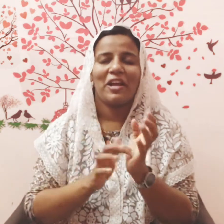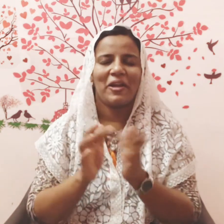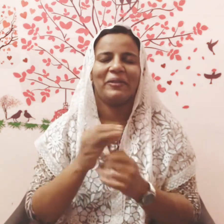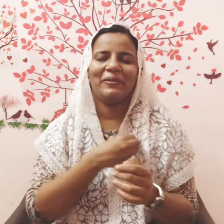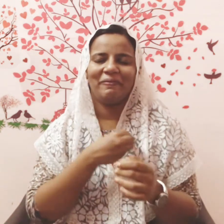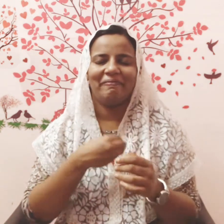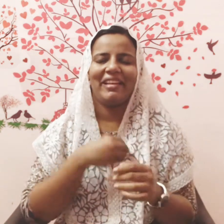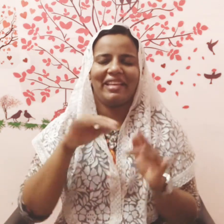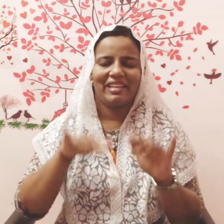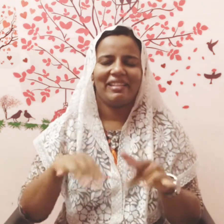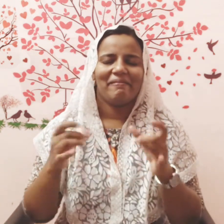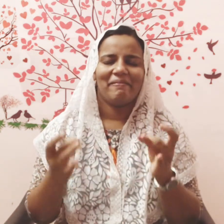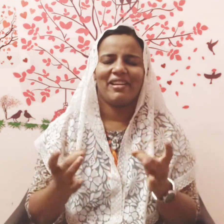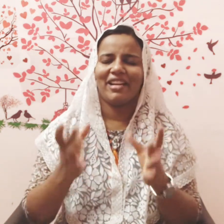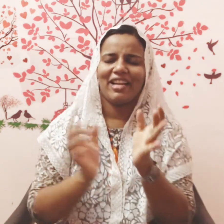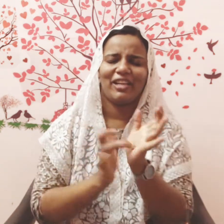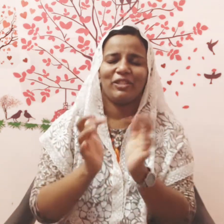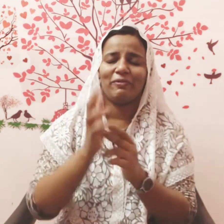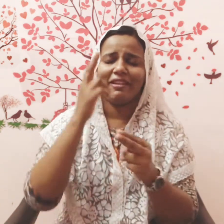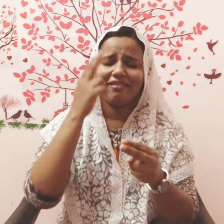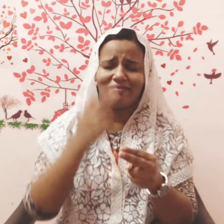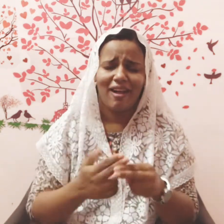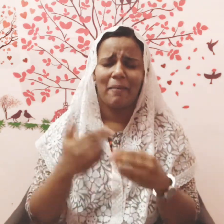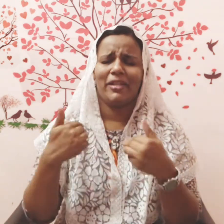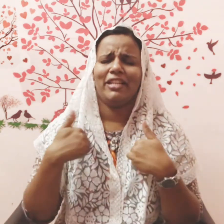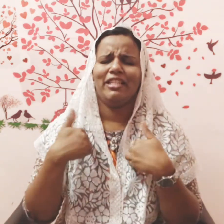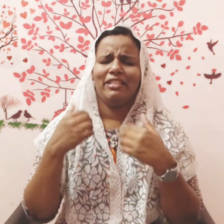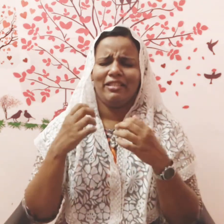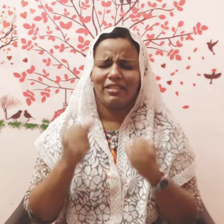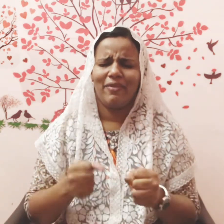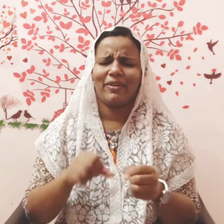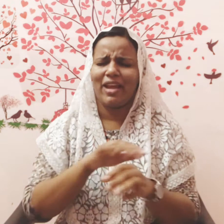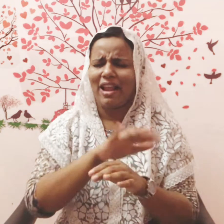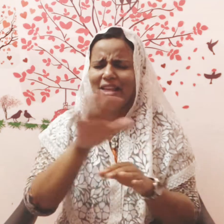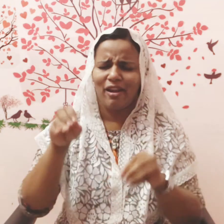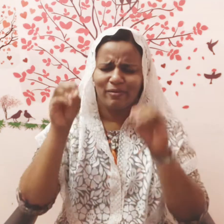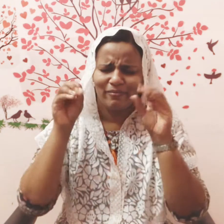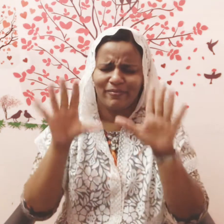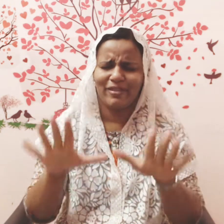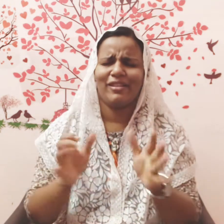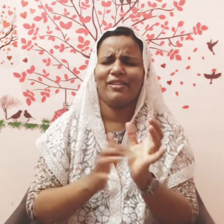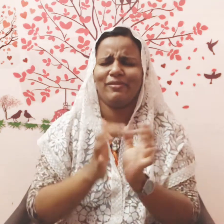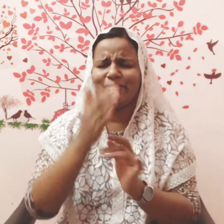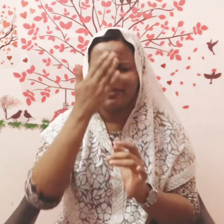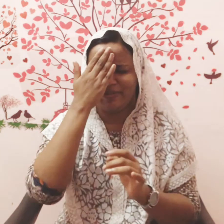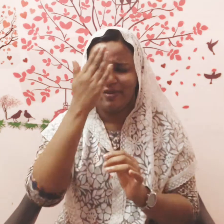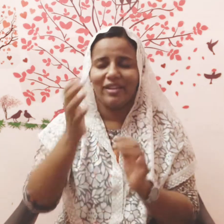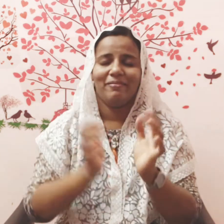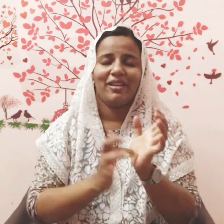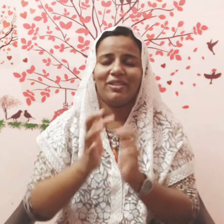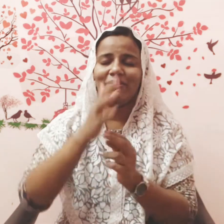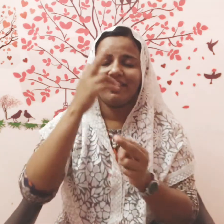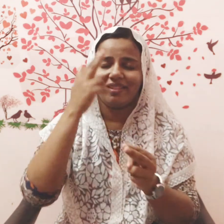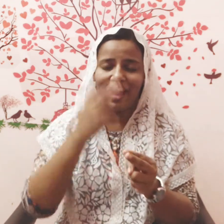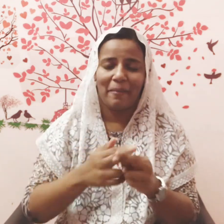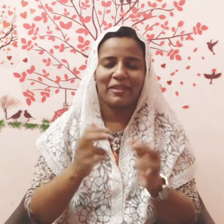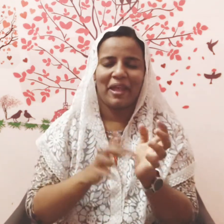ഞങ്ങളുടെ യേശുവാണ്. ഇന്ന് പകൽക്കാലം യേശു ക്രിസ്തുവിൻ്റെ നാമത്തിലുള്ള സൗഖ്യം തൻ്റെ കുഞ്ഞുങ്ങളുടെ മേൽ വ്യാപരിച്ചു കൊണ്ടിരിക്കുന്നതിനായിട്ട് സ്തോത്രം. യേശു ക്രിസ്തുവിൻ്റെ